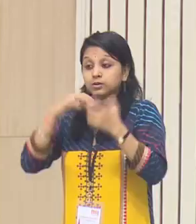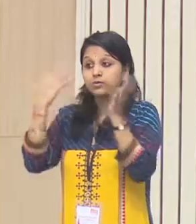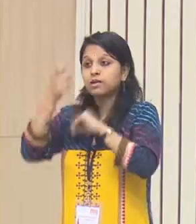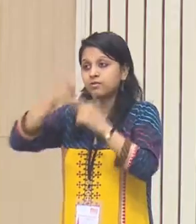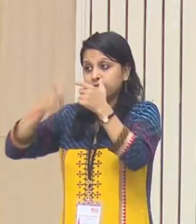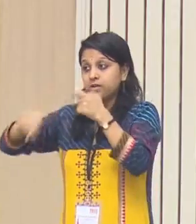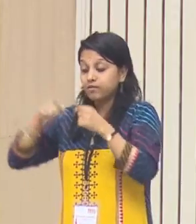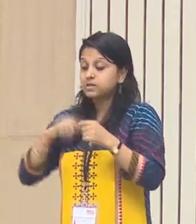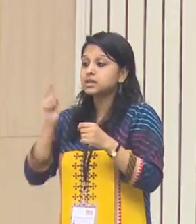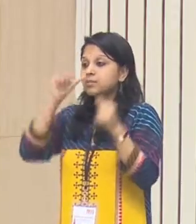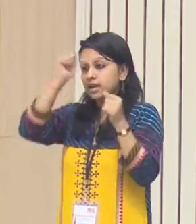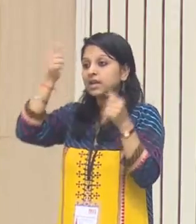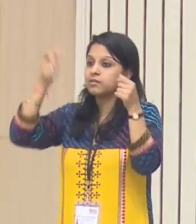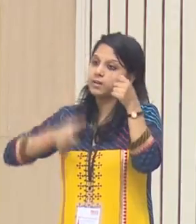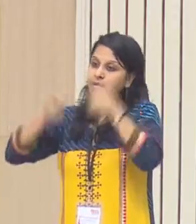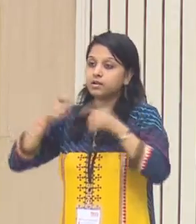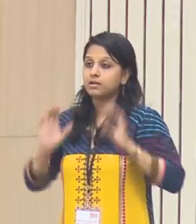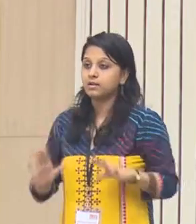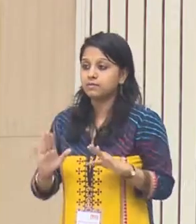वालों हिंदुस्तानी हम।